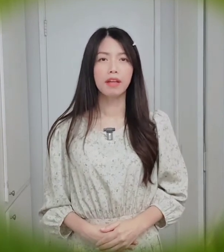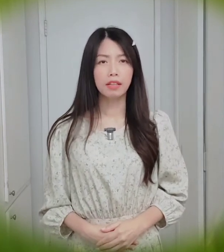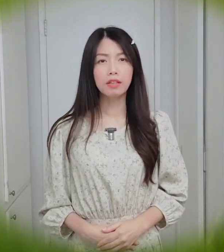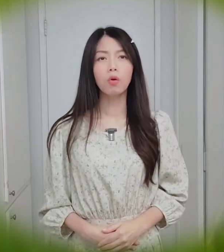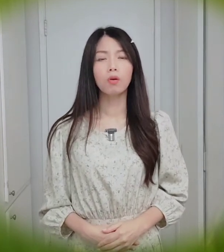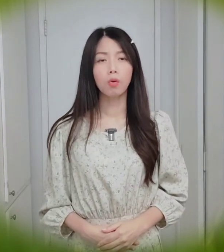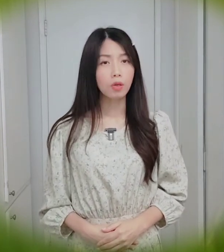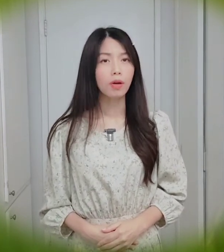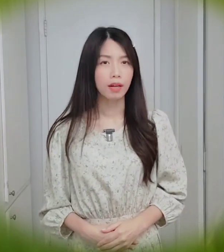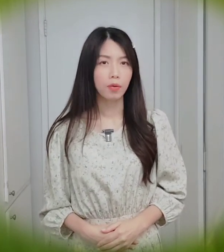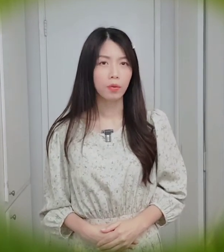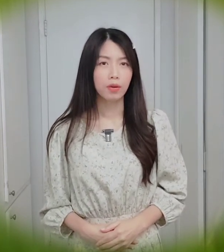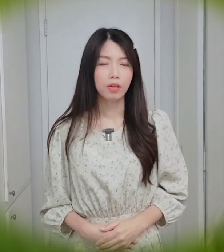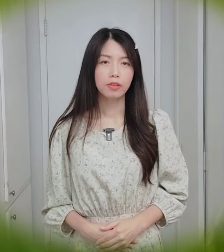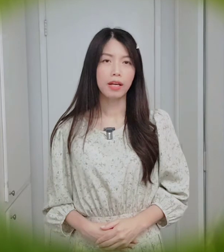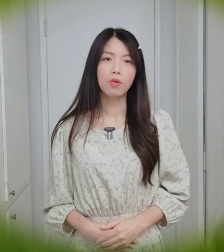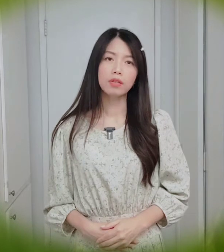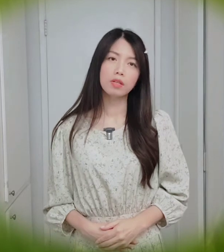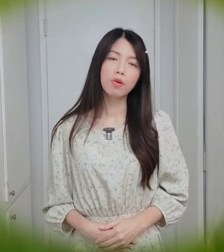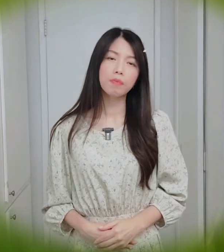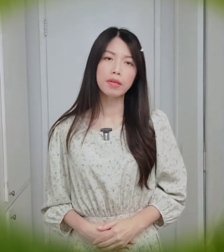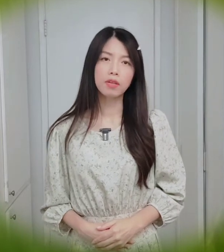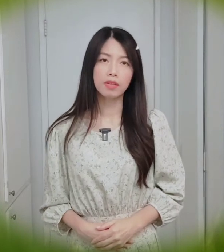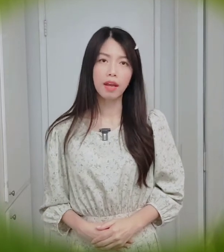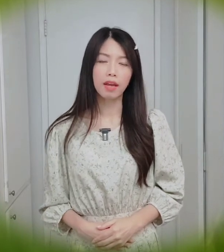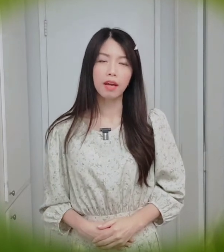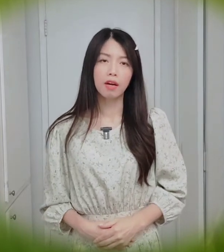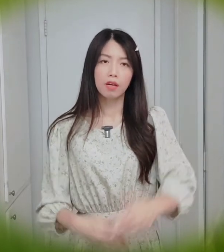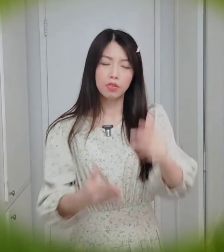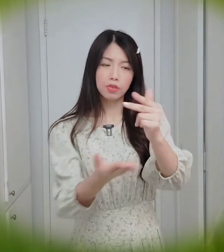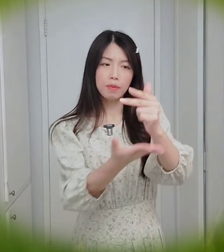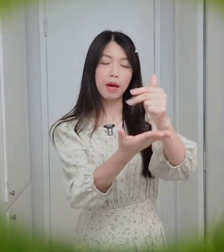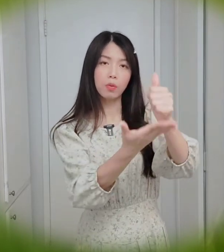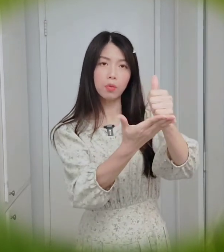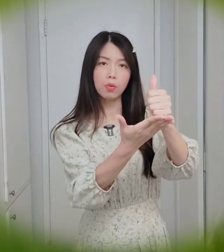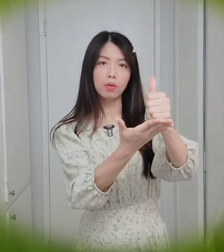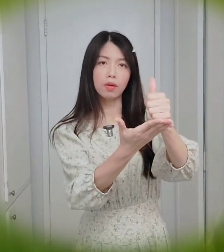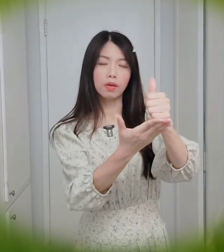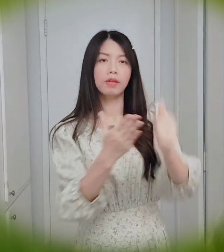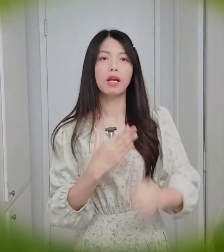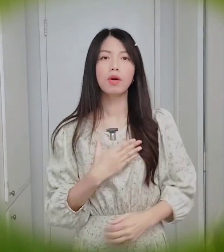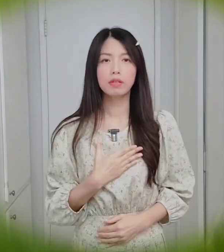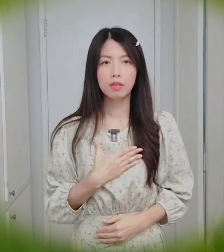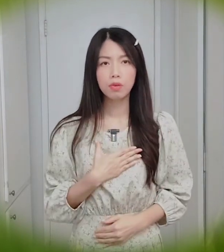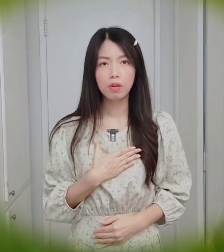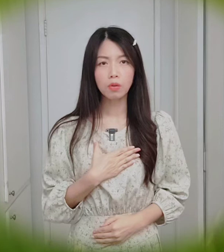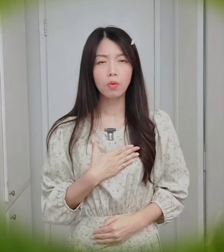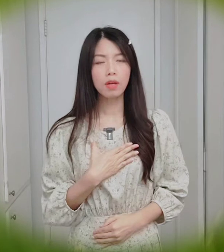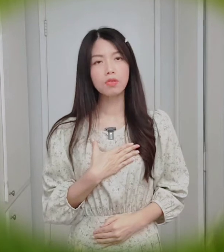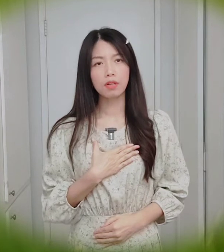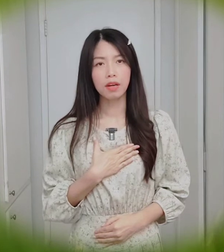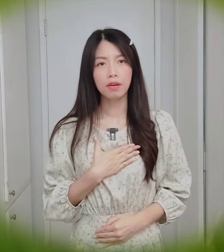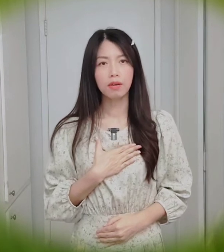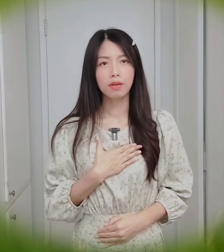빠져있는 나는 어디로 갈까요? 여기서 나라고 하는 뜻의 수어가 빠져있는데 주님하고 나라고 하는 뜻의 수어를